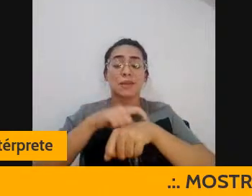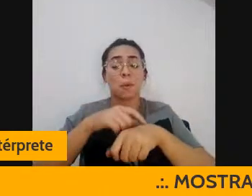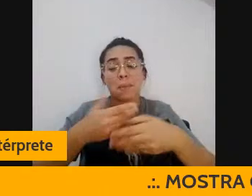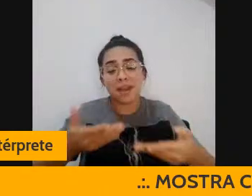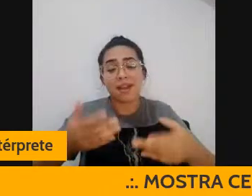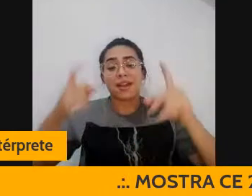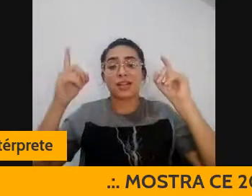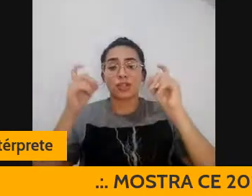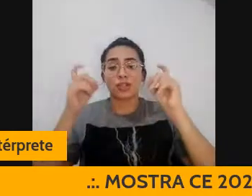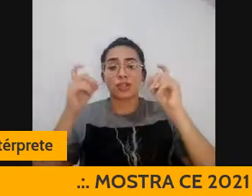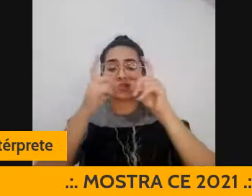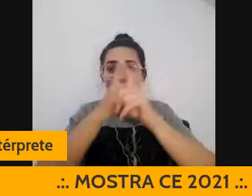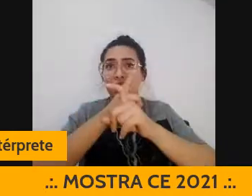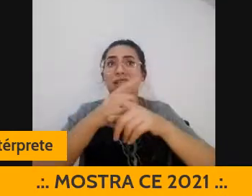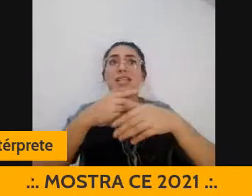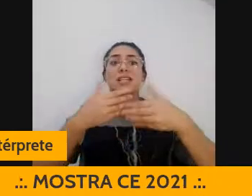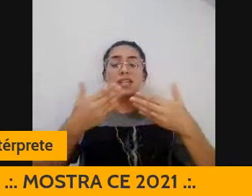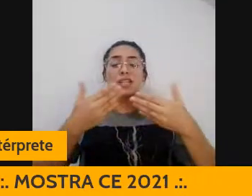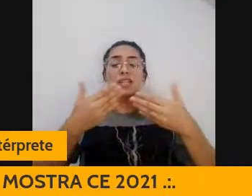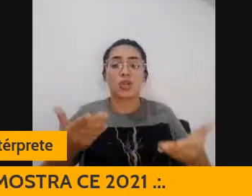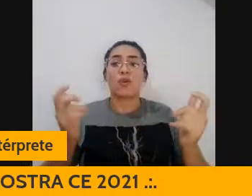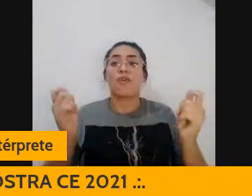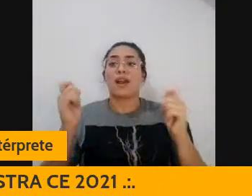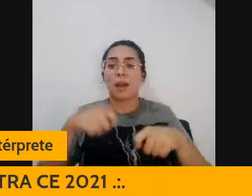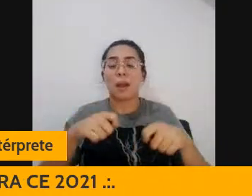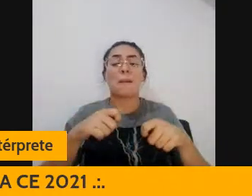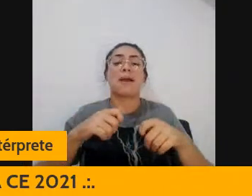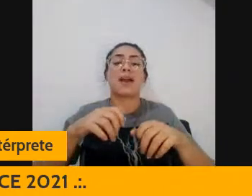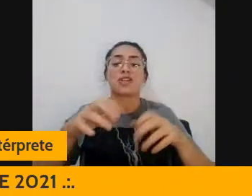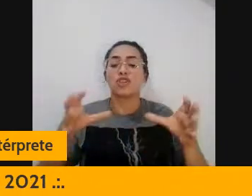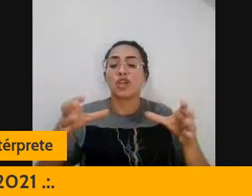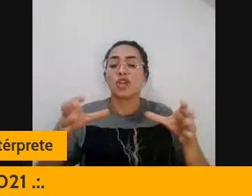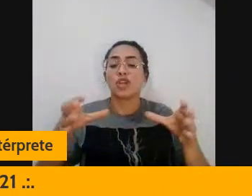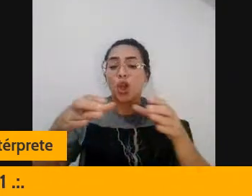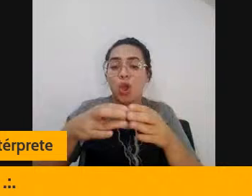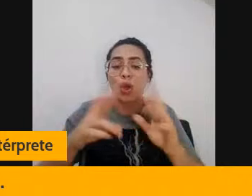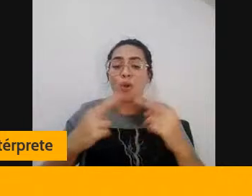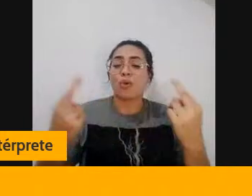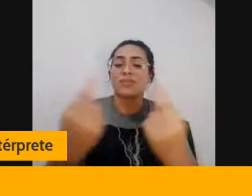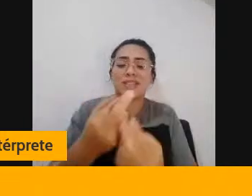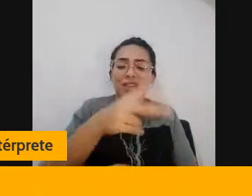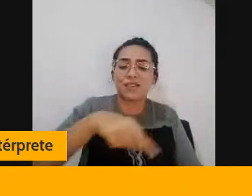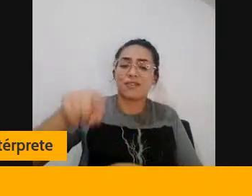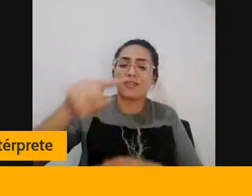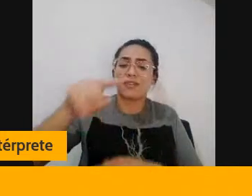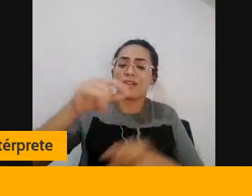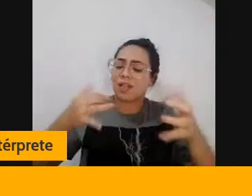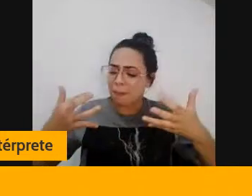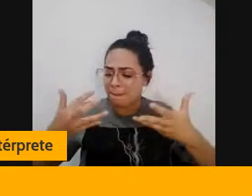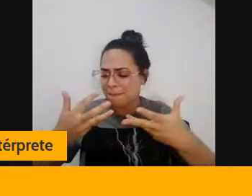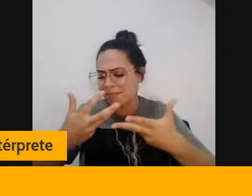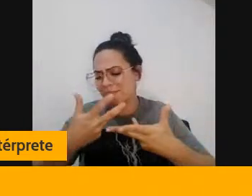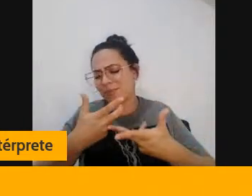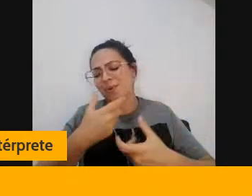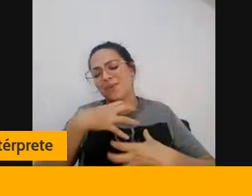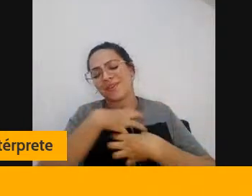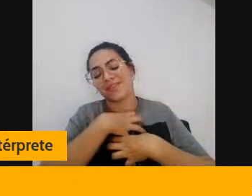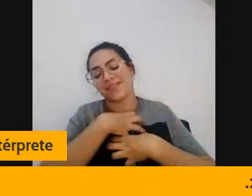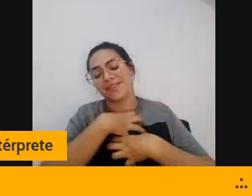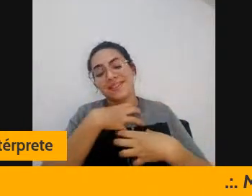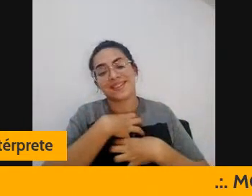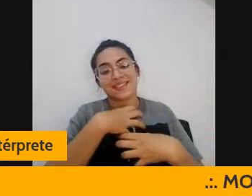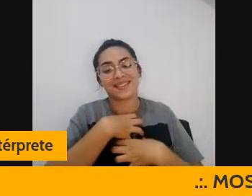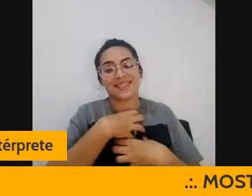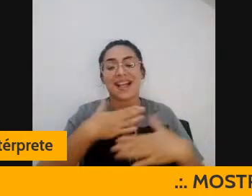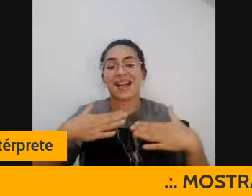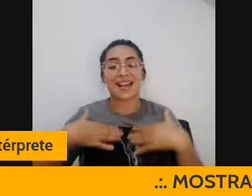gente atravessa, conseguir fazer esse evento, reunir todo mundo aqui, foi maravilhoso, está sendo maravilhoso ainda, porque ainda temos a surpresa